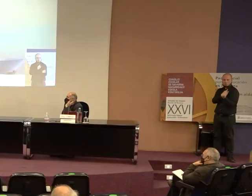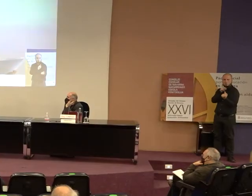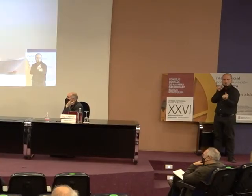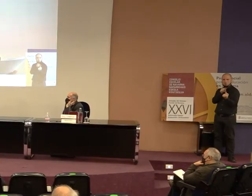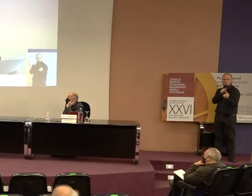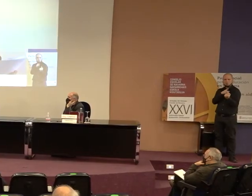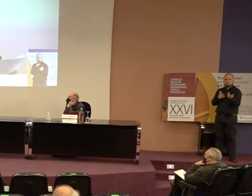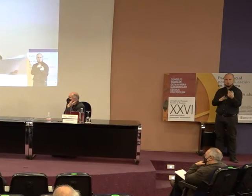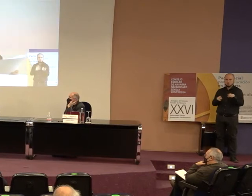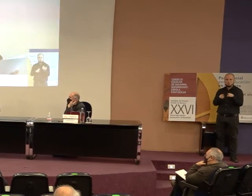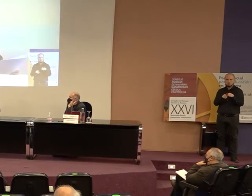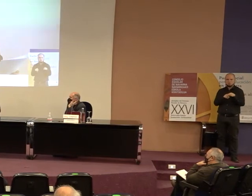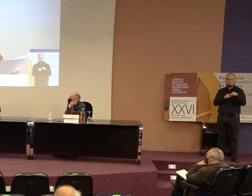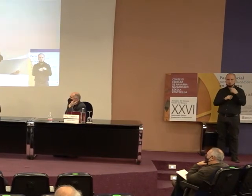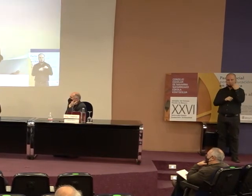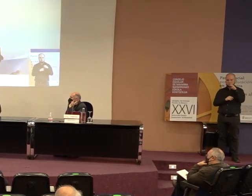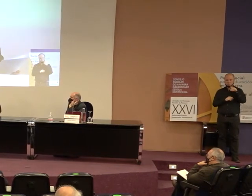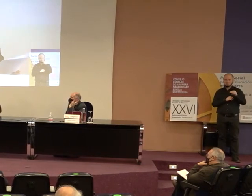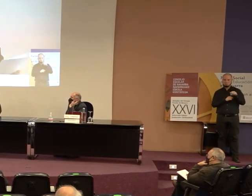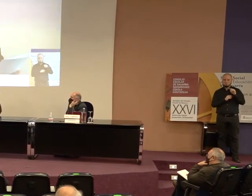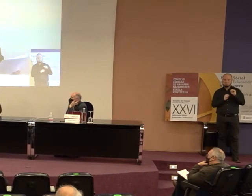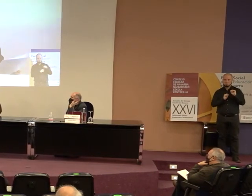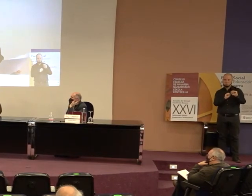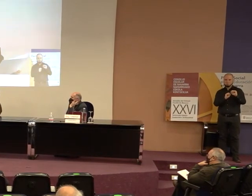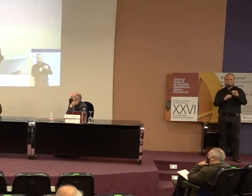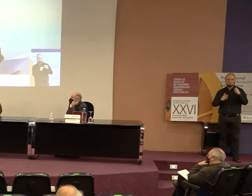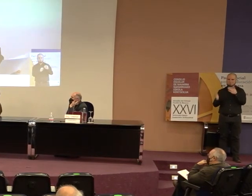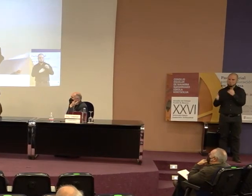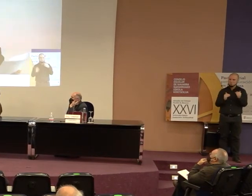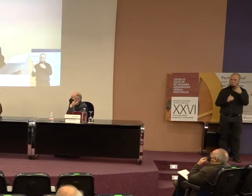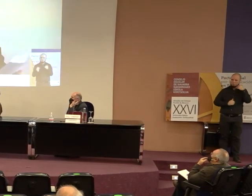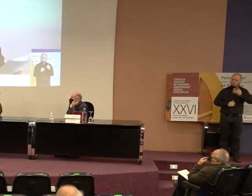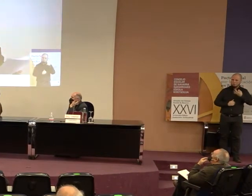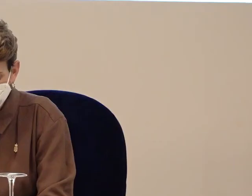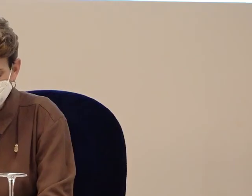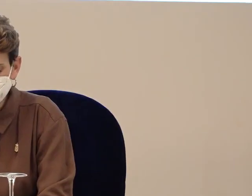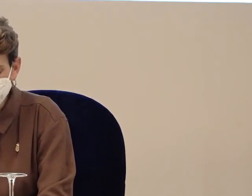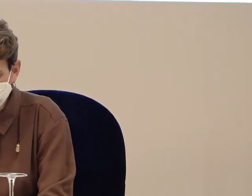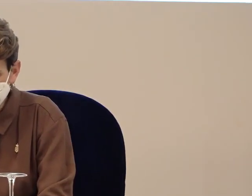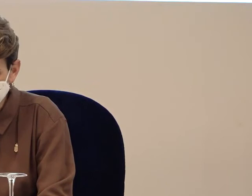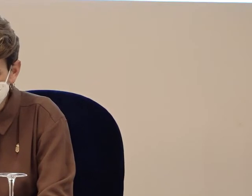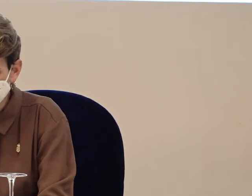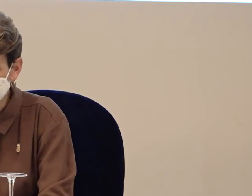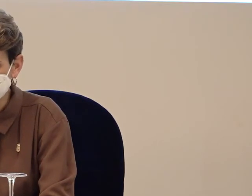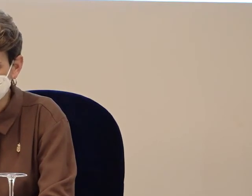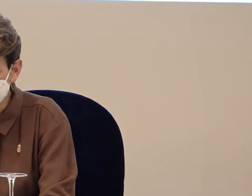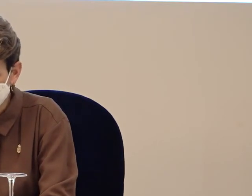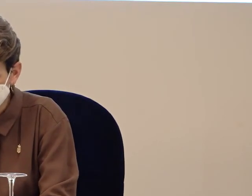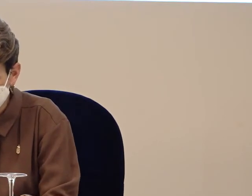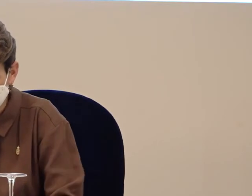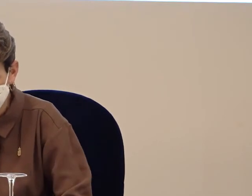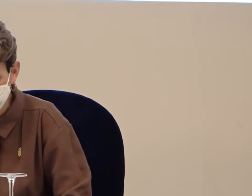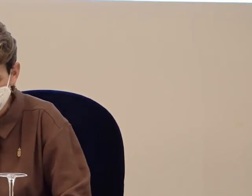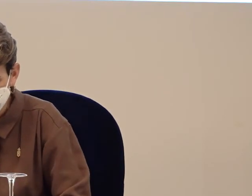una ciudadanía formada formada por personas críticas exigentes con sus instituciones y consigo mismas que se